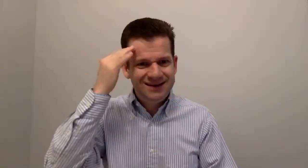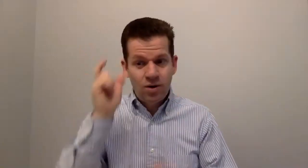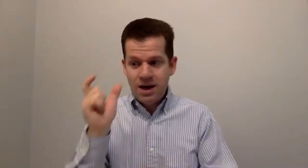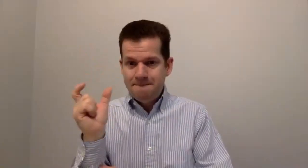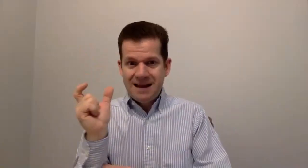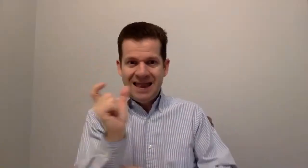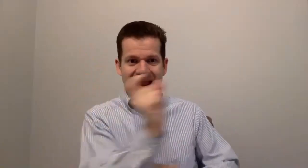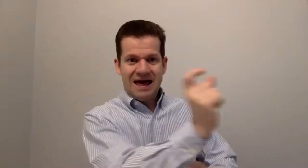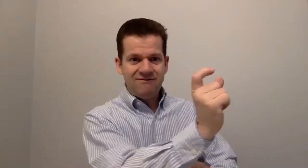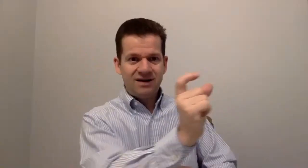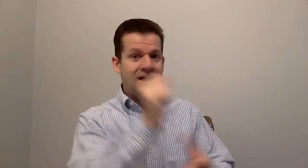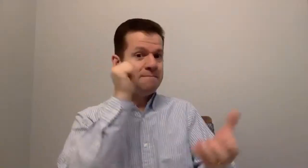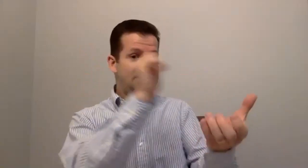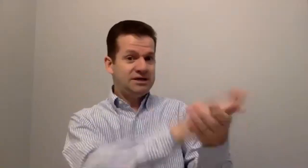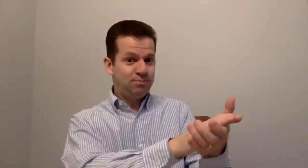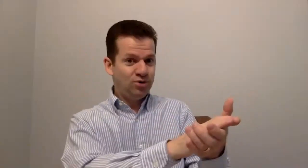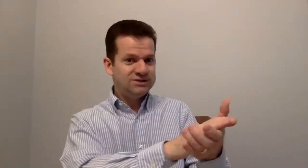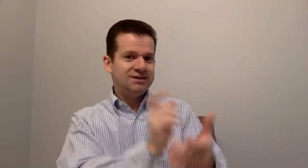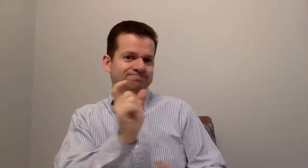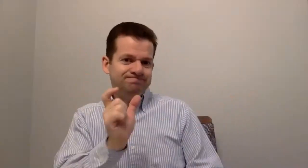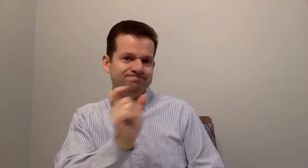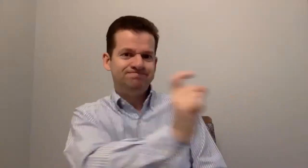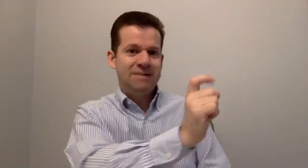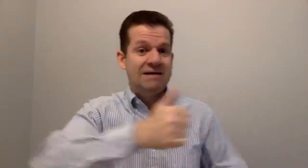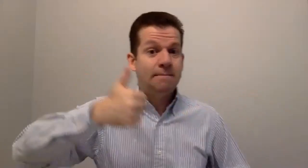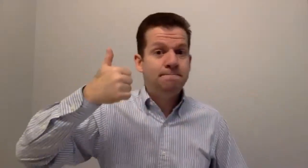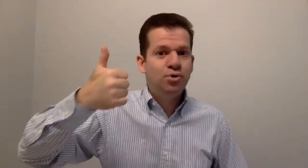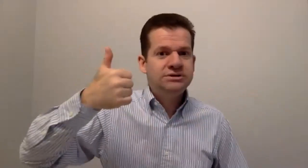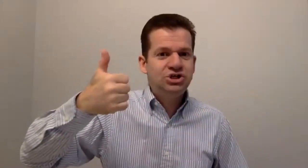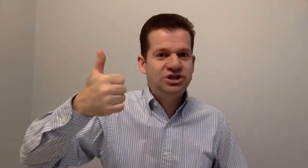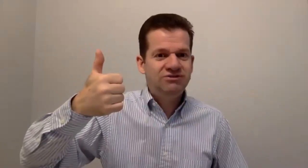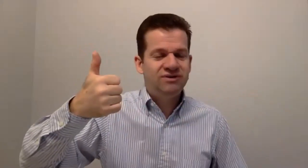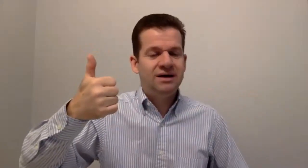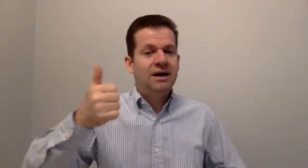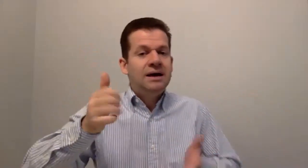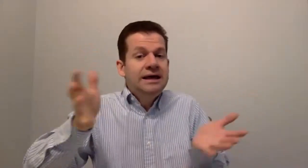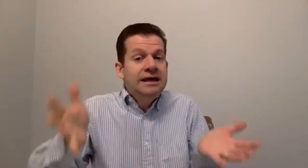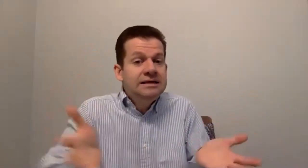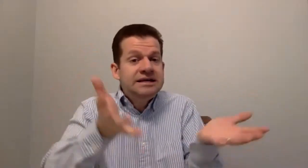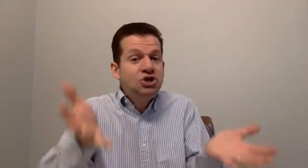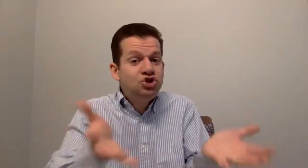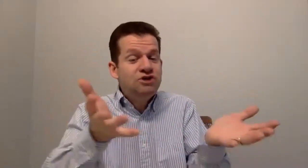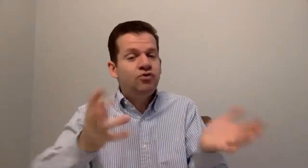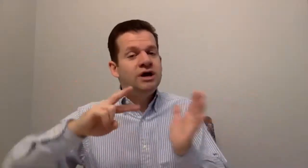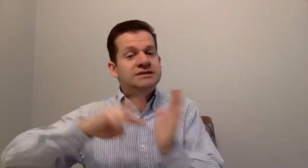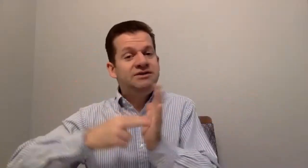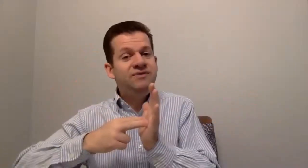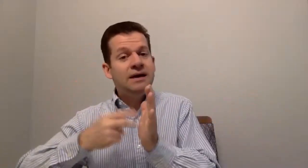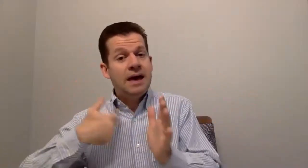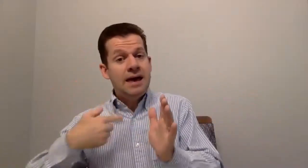entendeu? Palavra para minha esposa, palavra positiva. Incentivo significa